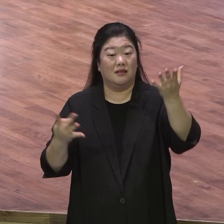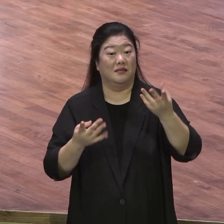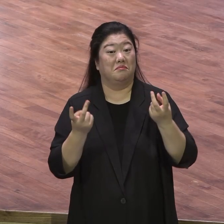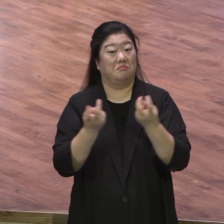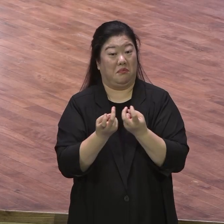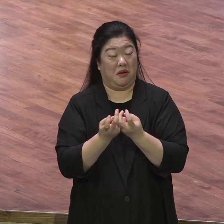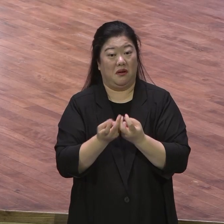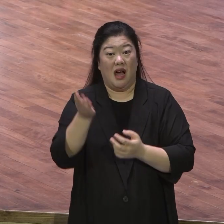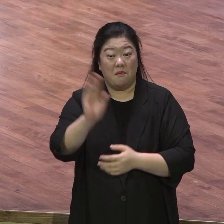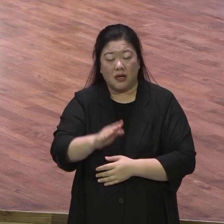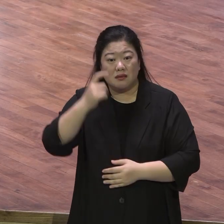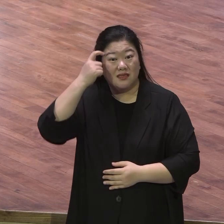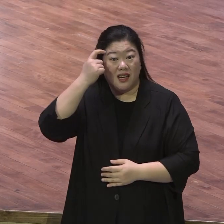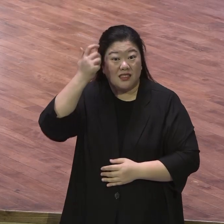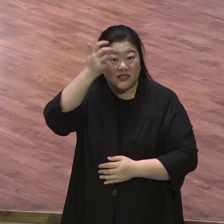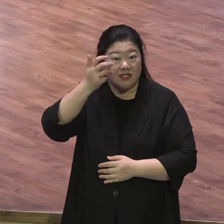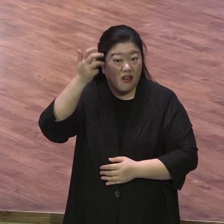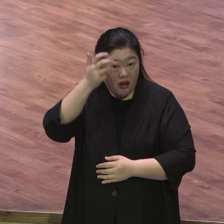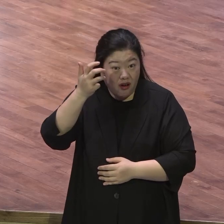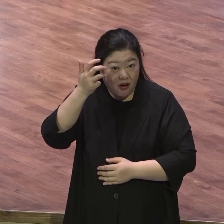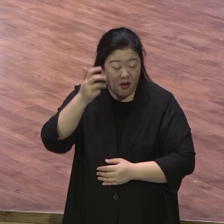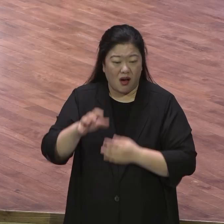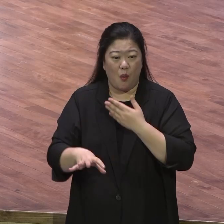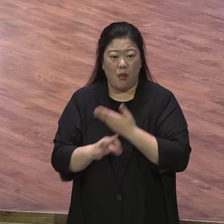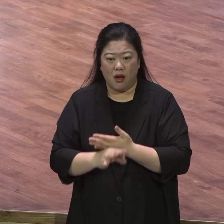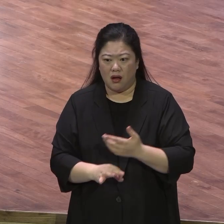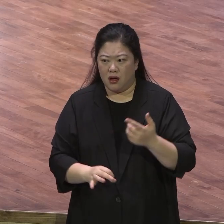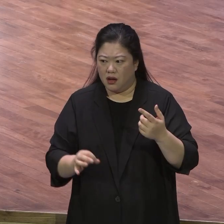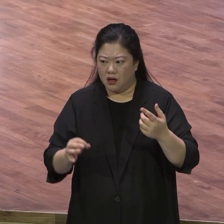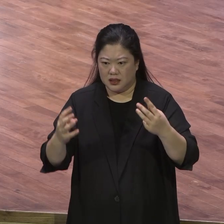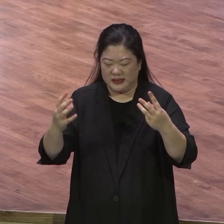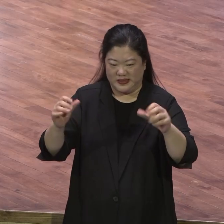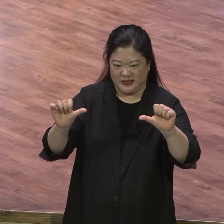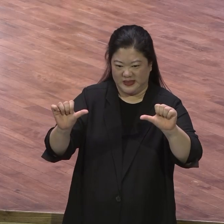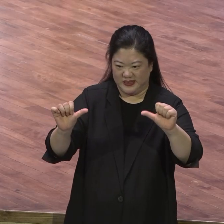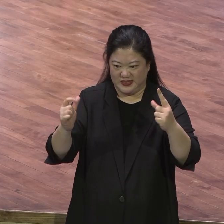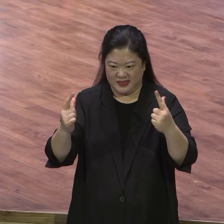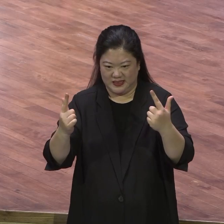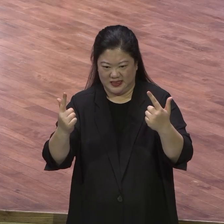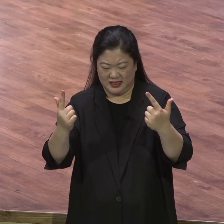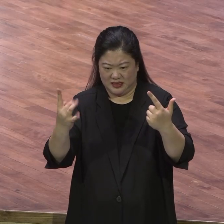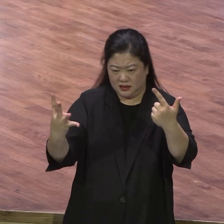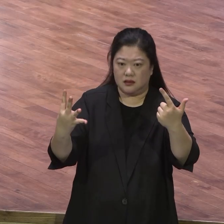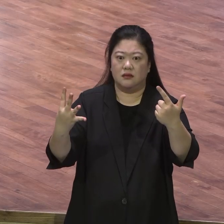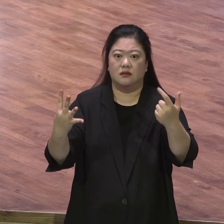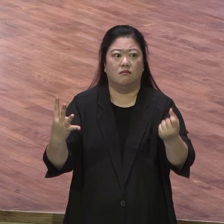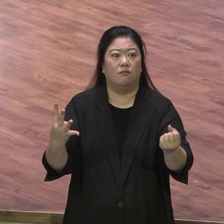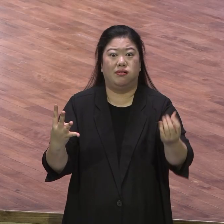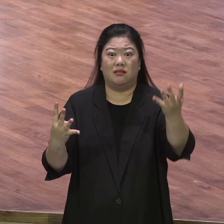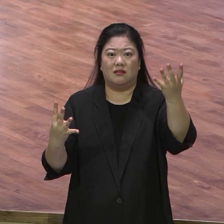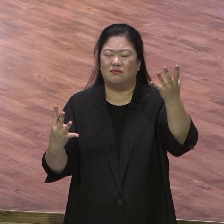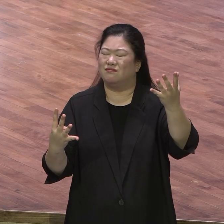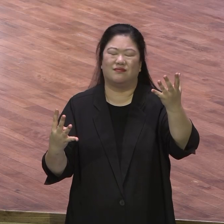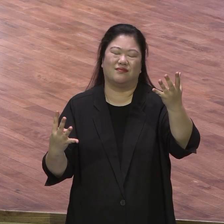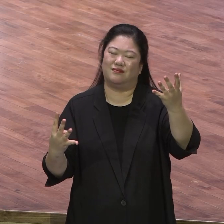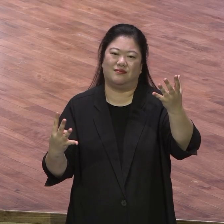의미가 없어요 영적인 삶은 민주주의가 아니고 신본주의예요